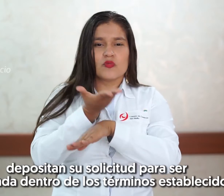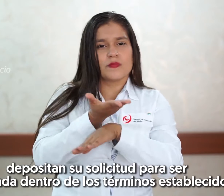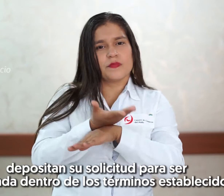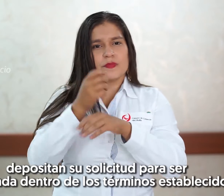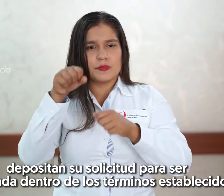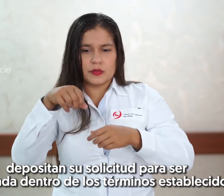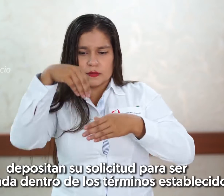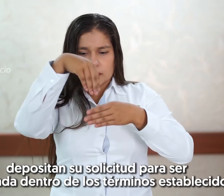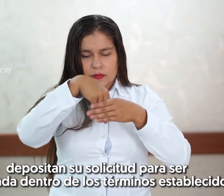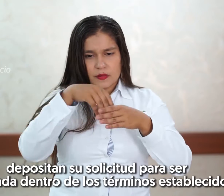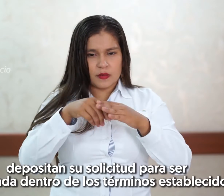dentro de los términos establecidos.